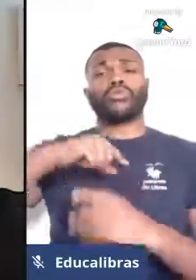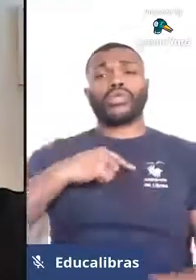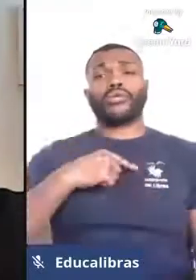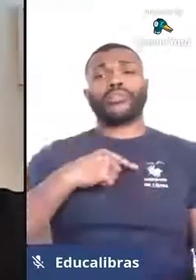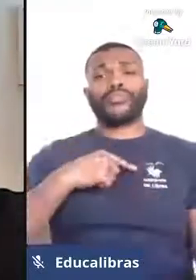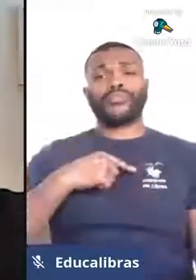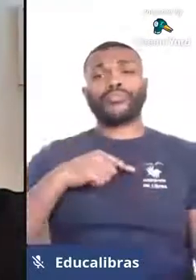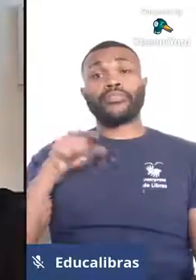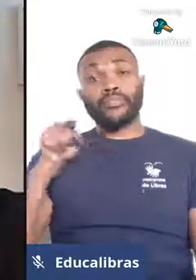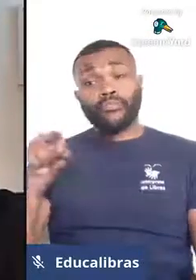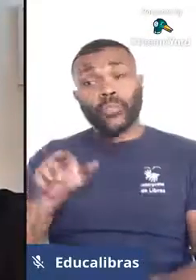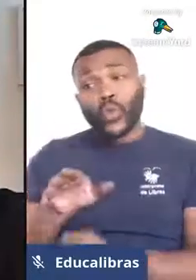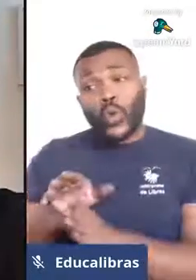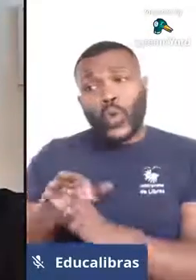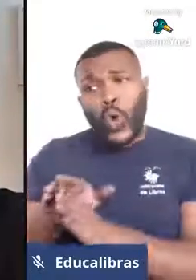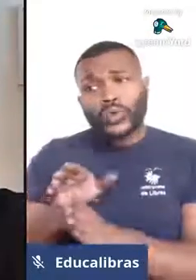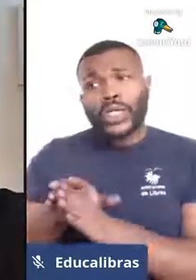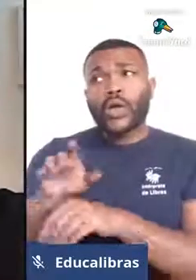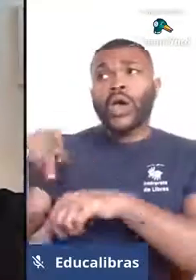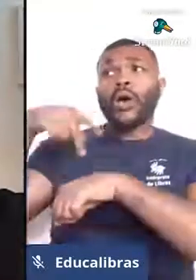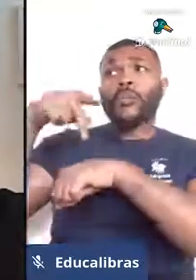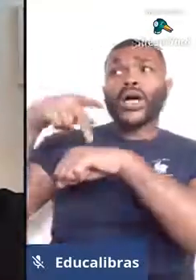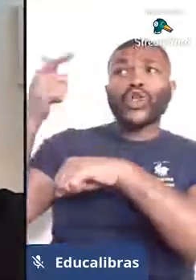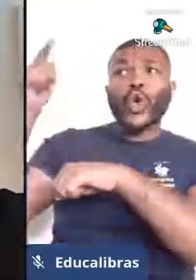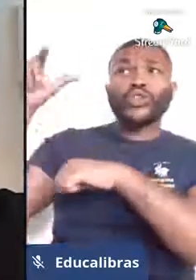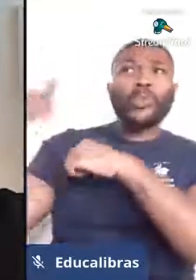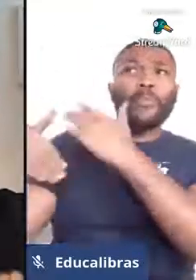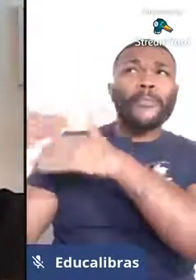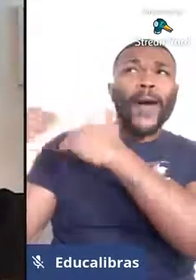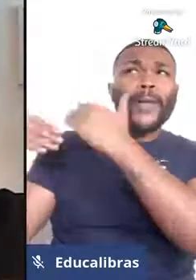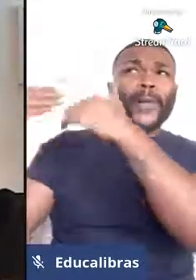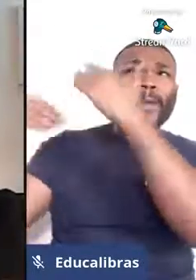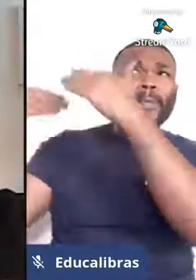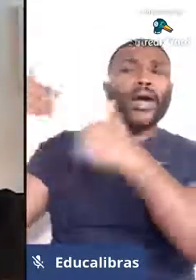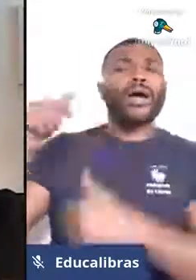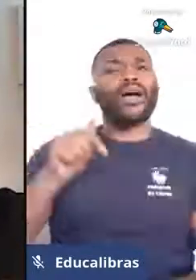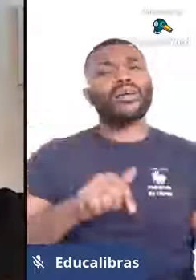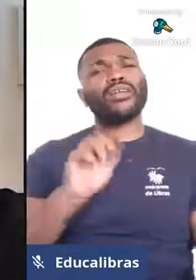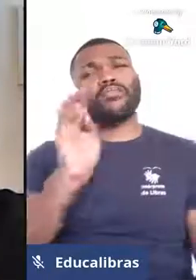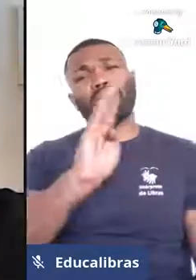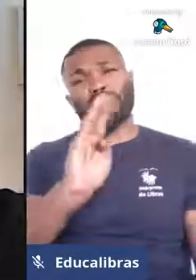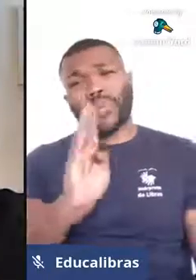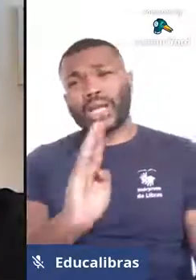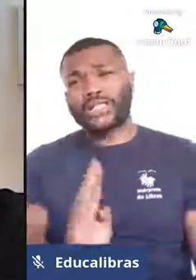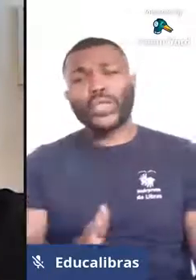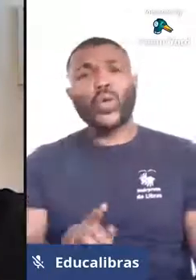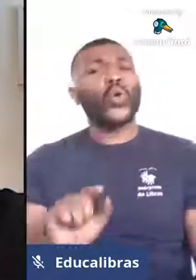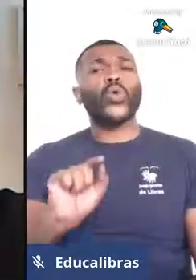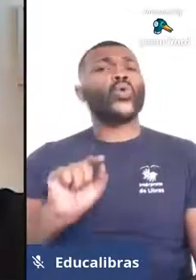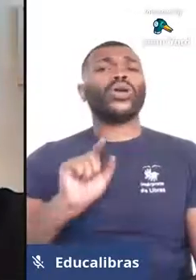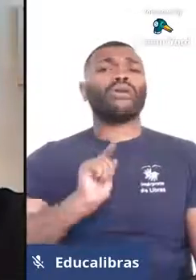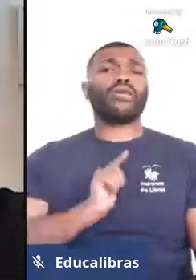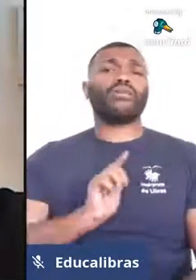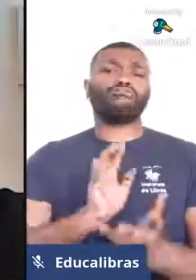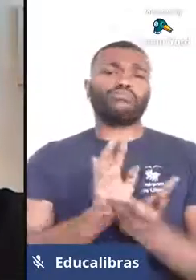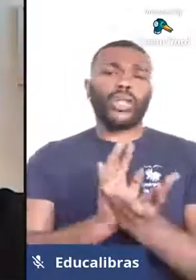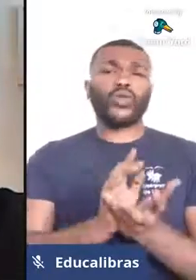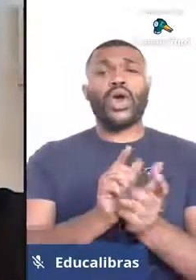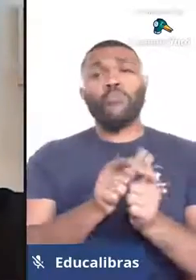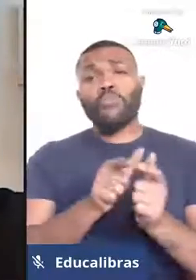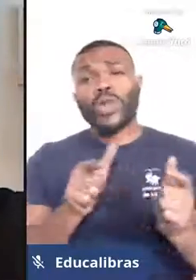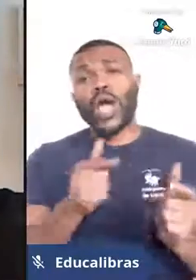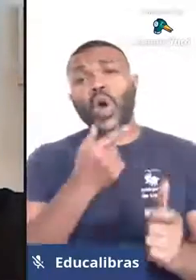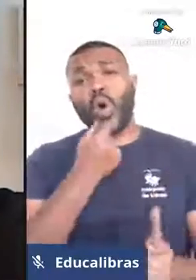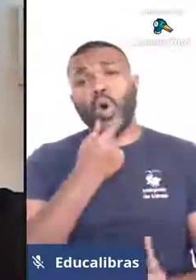que evoluíram muito em outros países, no Brasil, ainda são, em sua grande maioria, compostos de homens